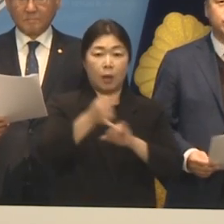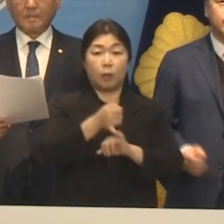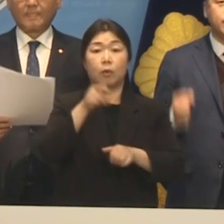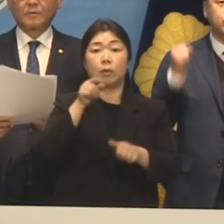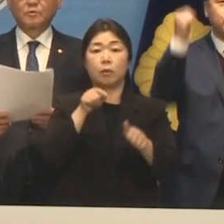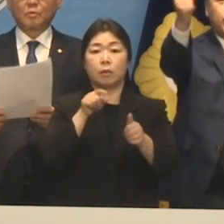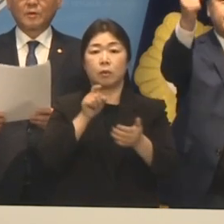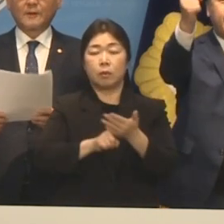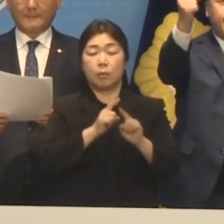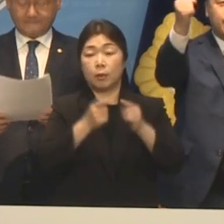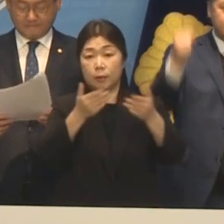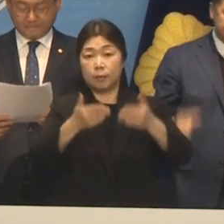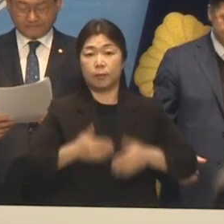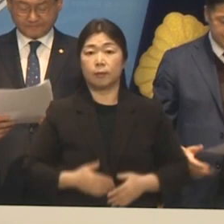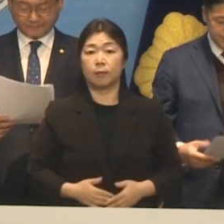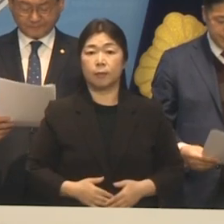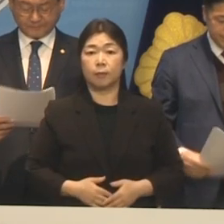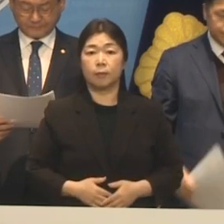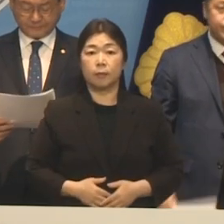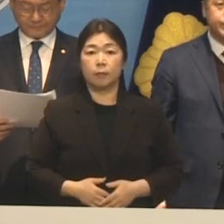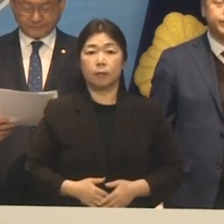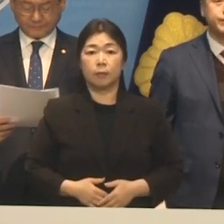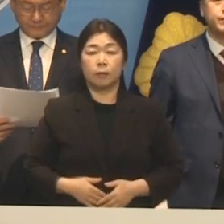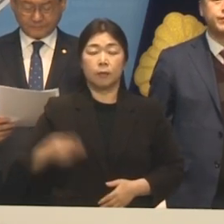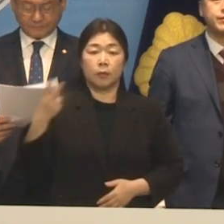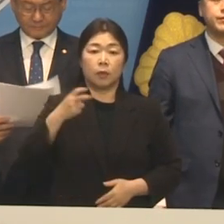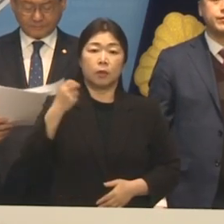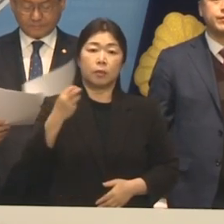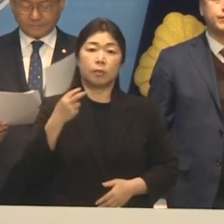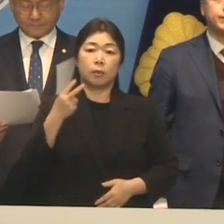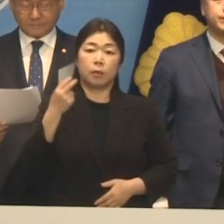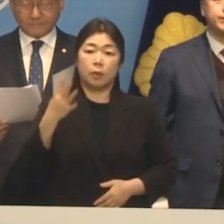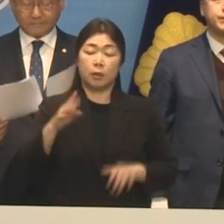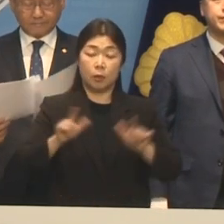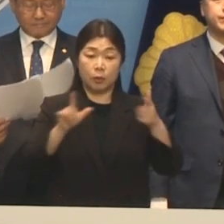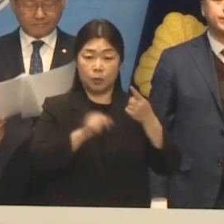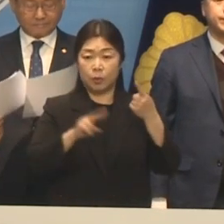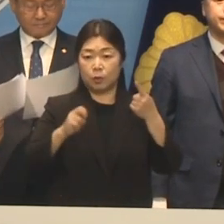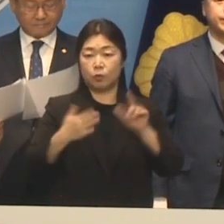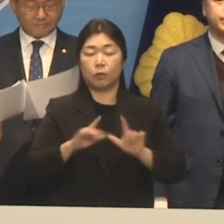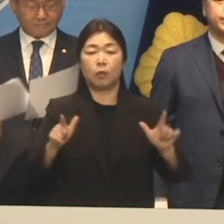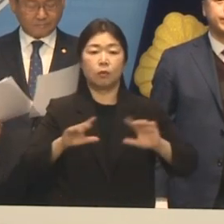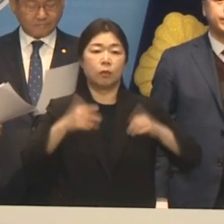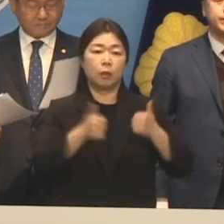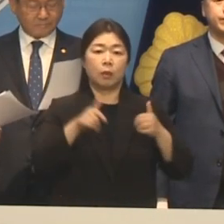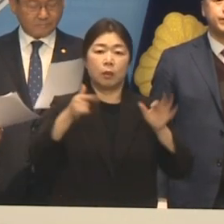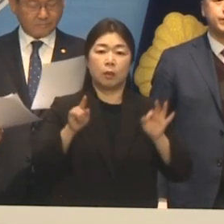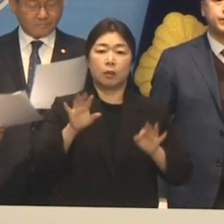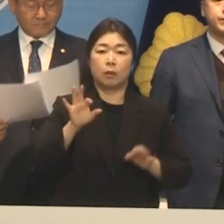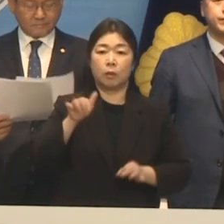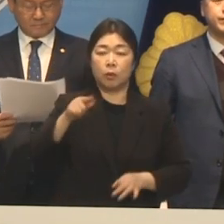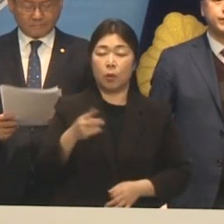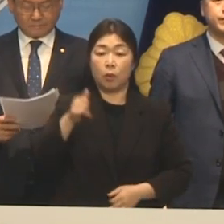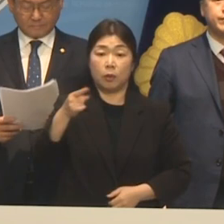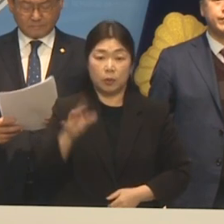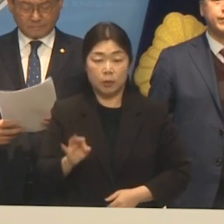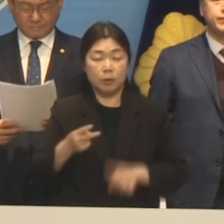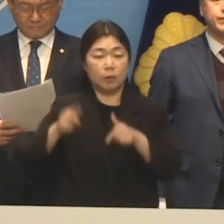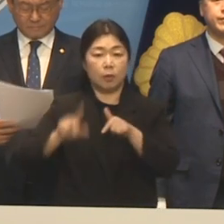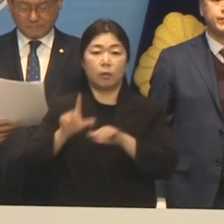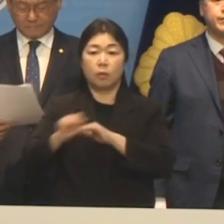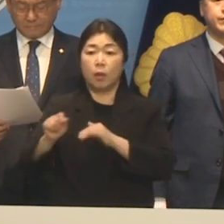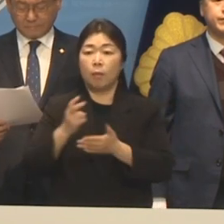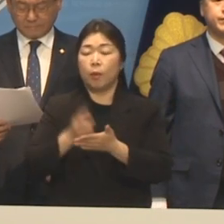촉구한다 촉구한다 2024년 1월 19일 국회의원 김교흥 인천지방